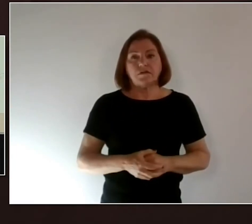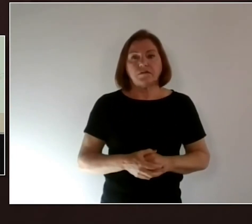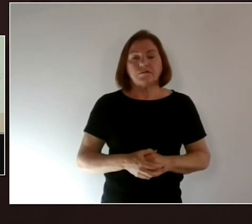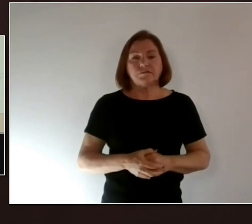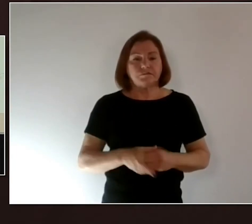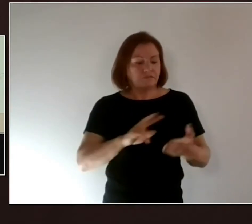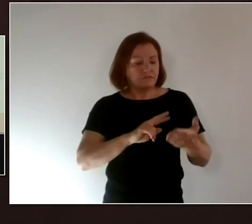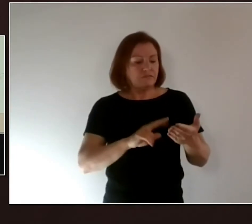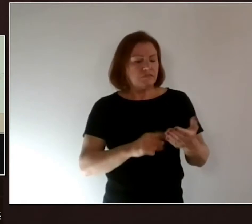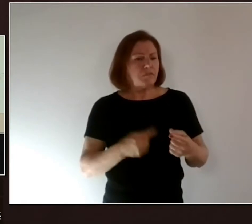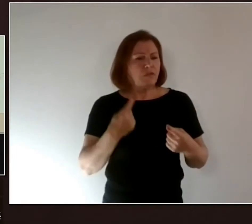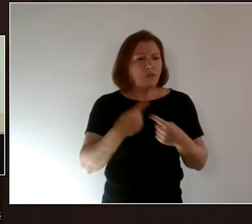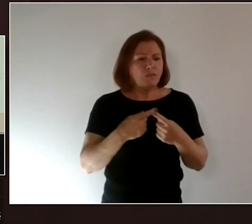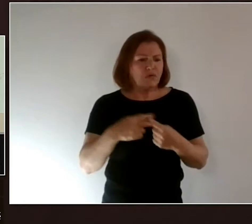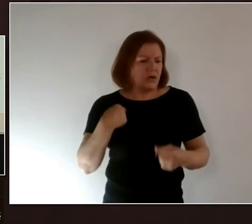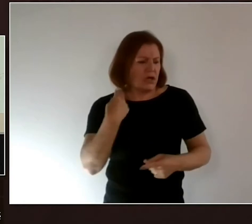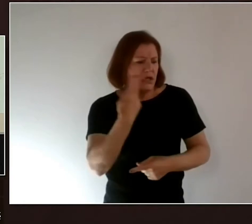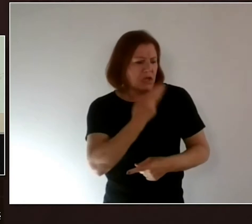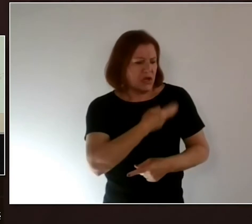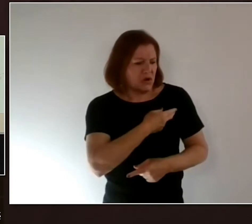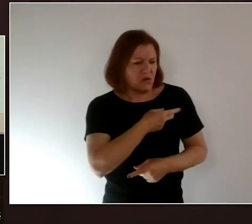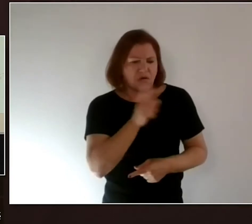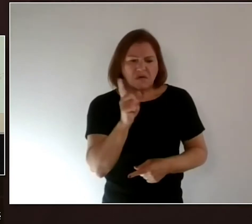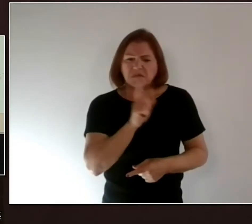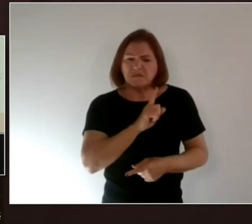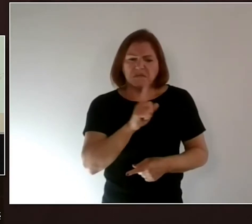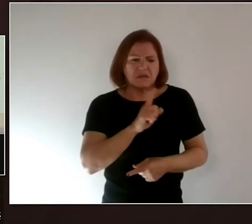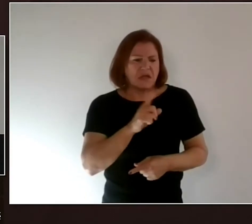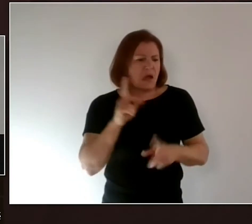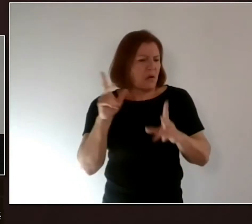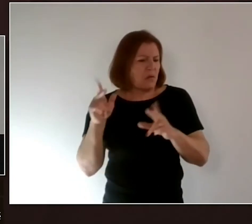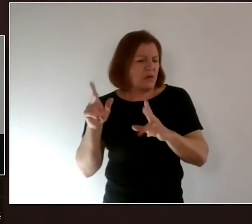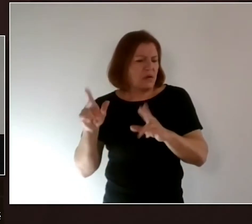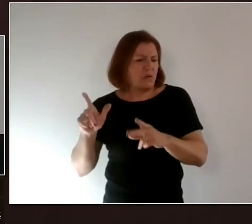Porque nós não estamos como tantos outros,